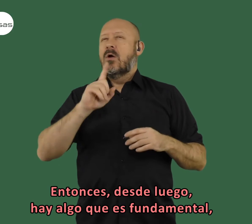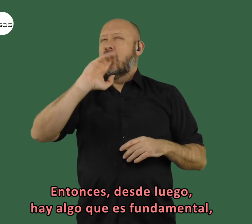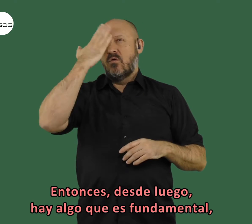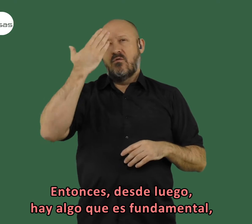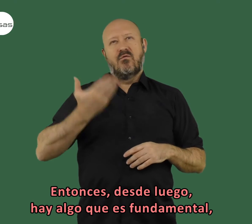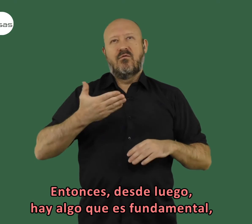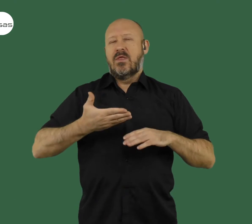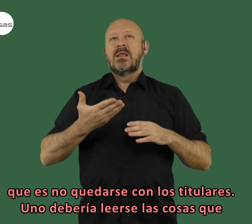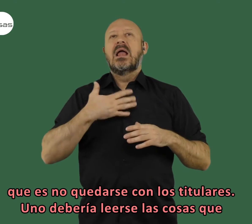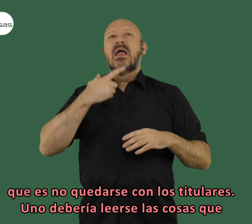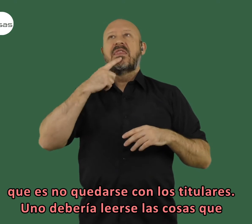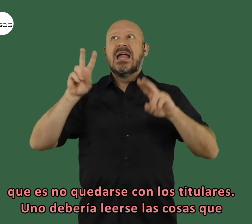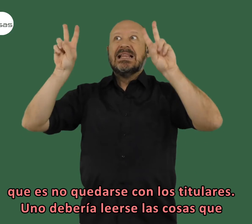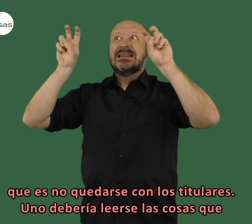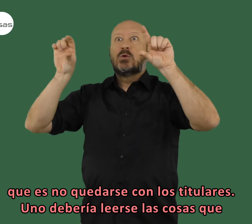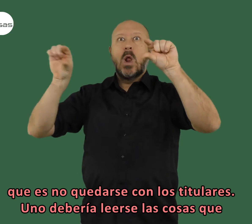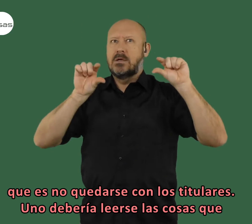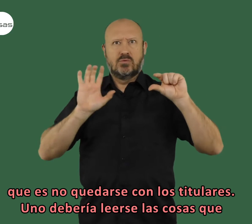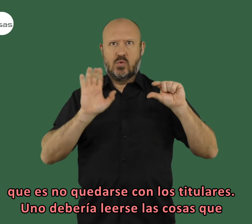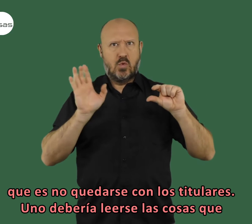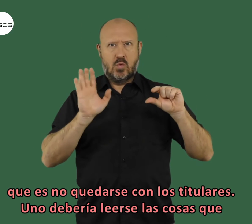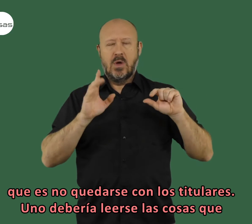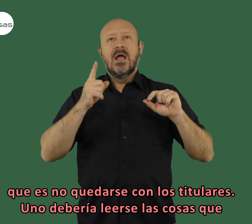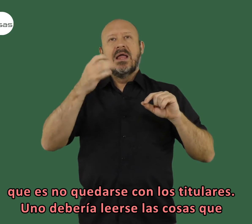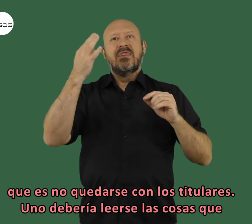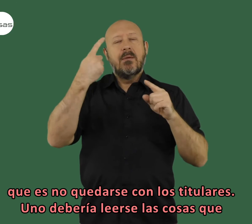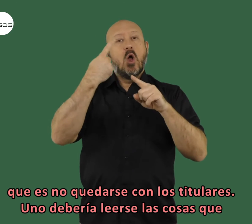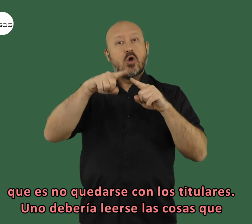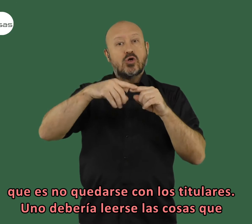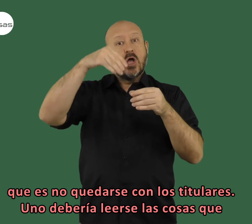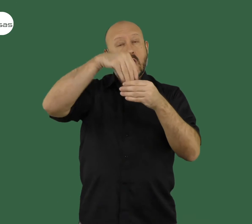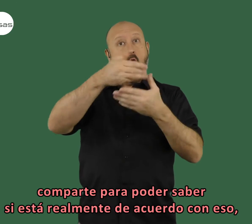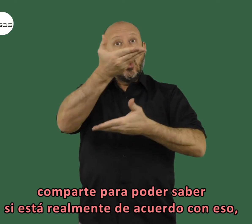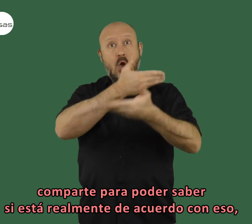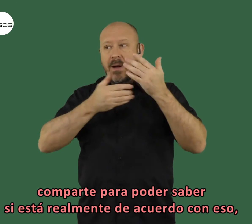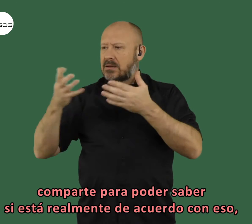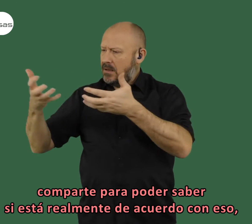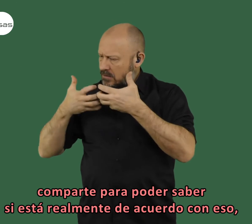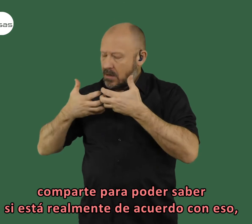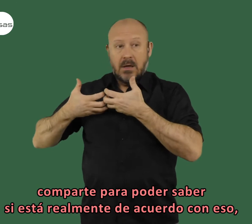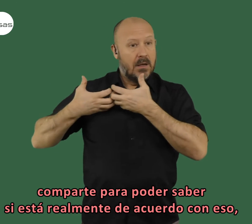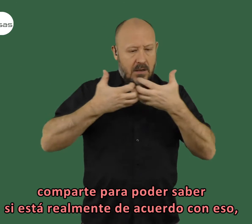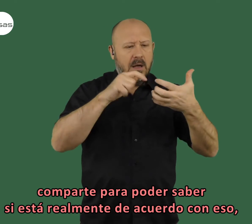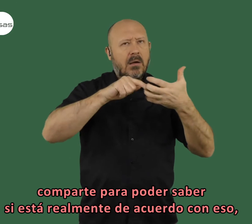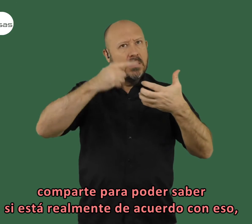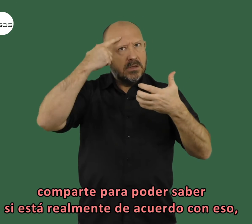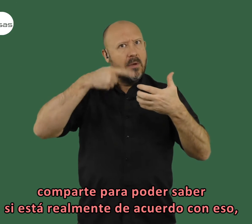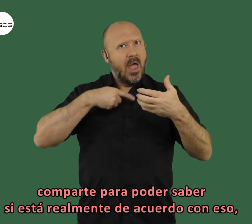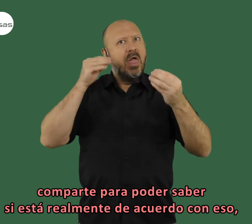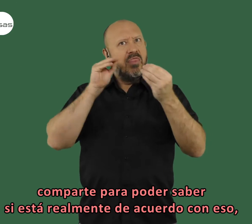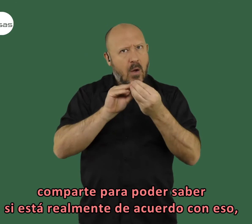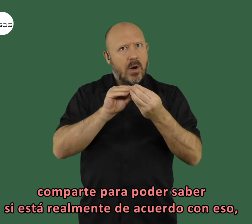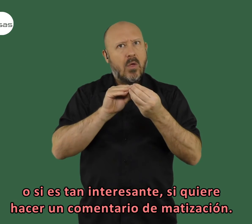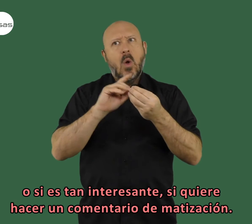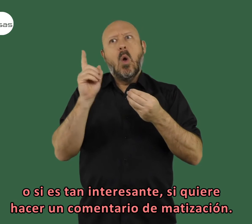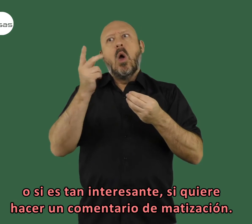algo que es fundamental, que es no quedarse con los titulares. Uno debería leerse las cosas que comparte para poder saber si está realmente